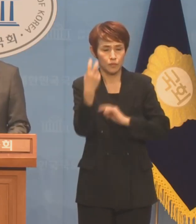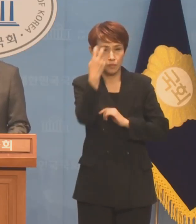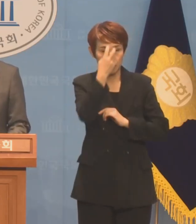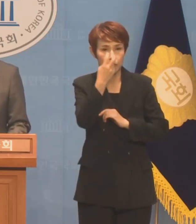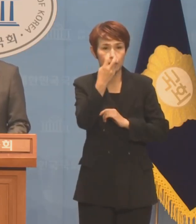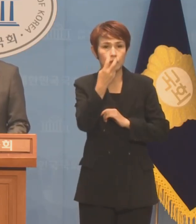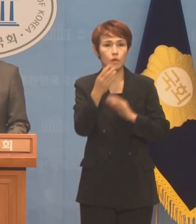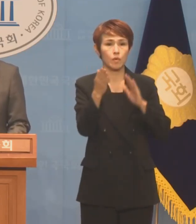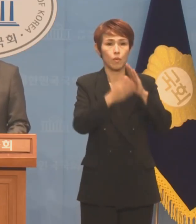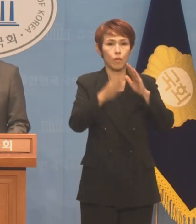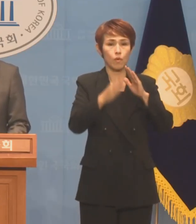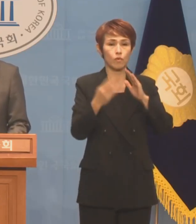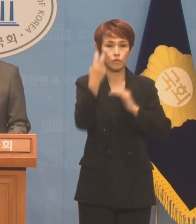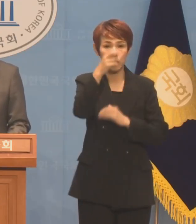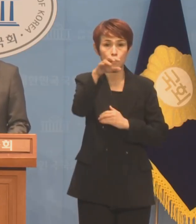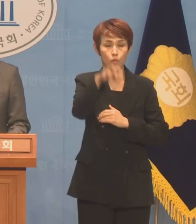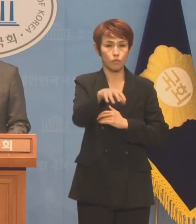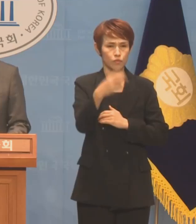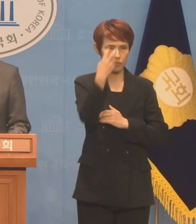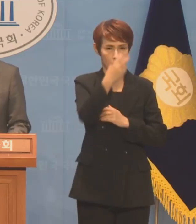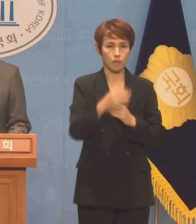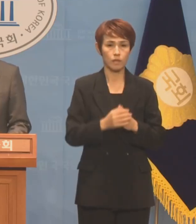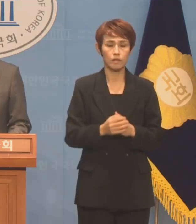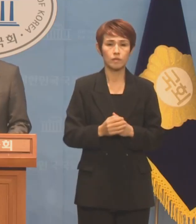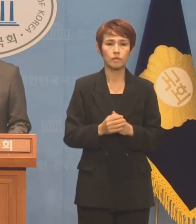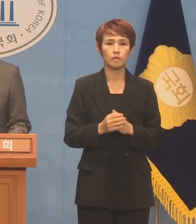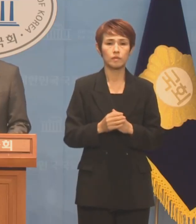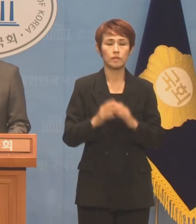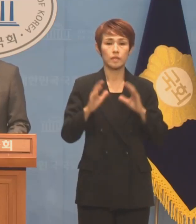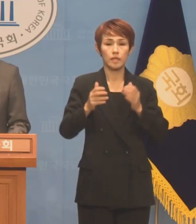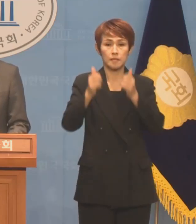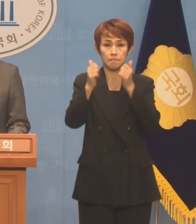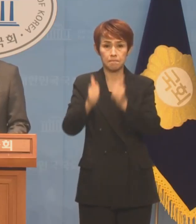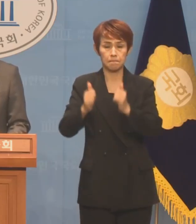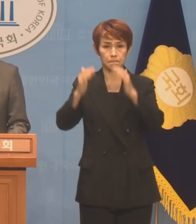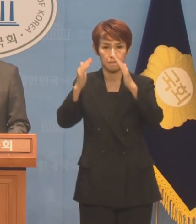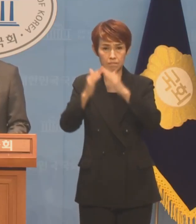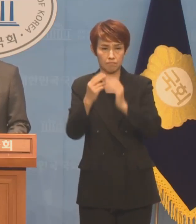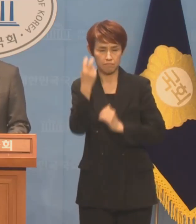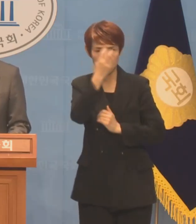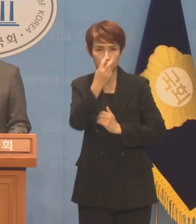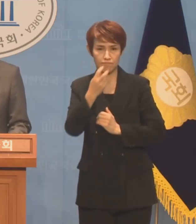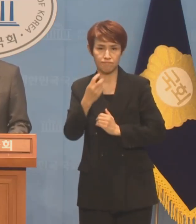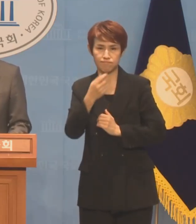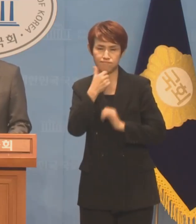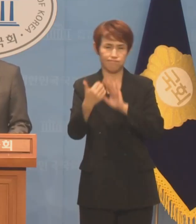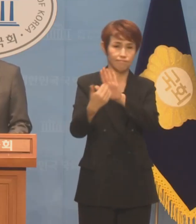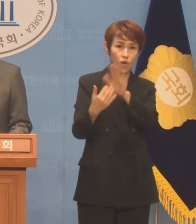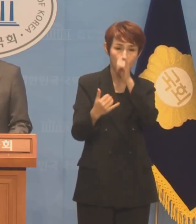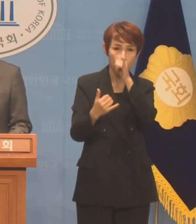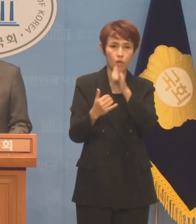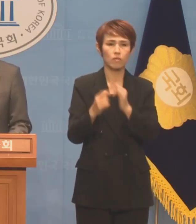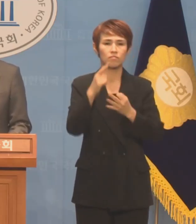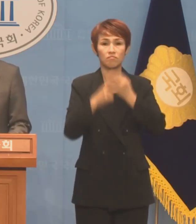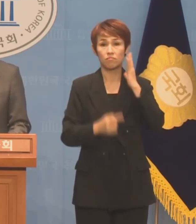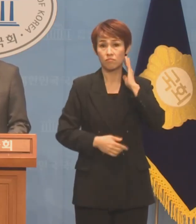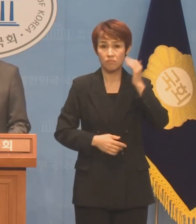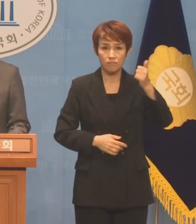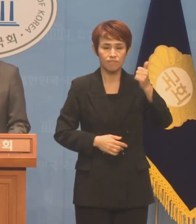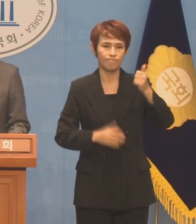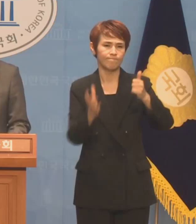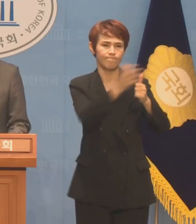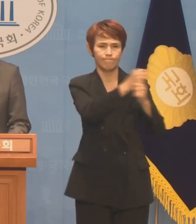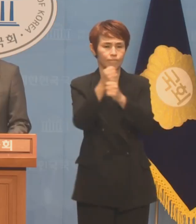수사와 헌재 심리에 불응하는 내란숙의 윤석열은 체포가 답입니다.